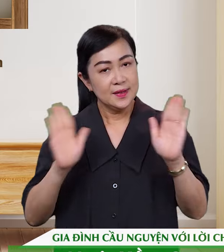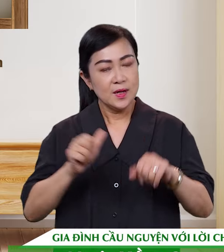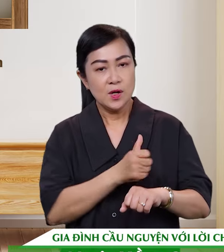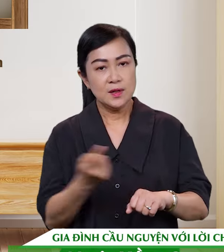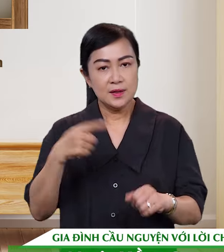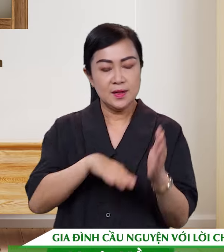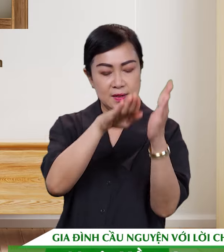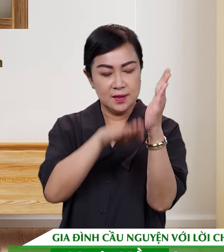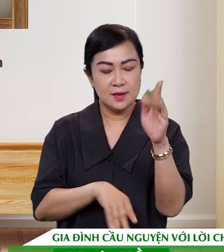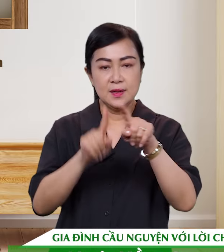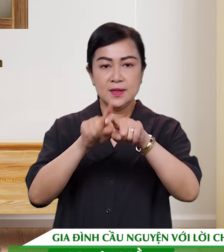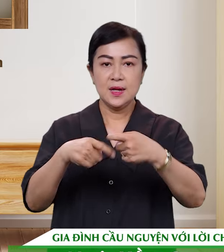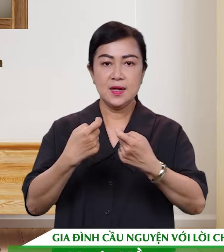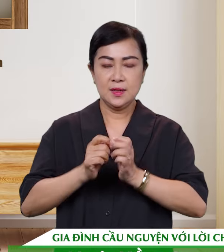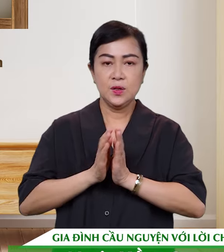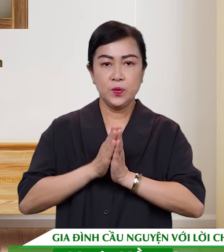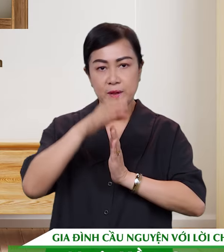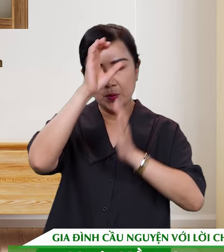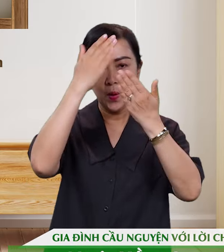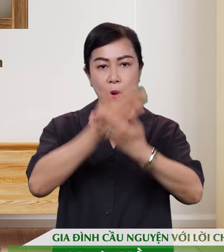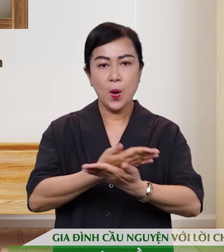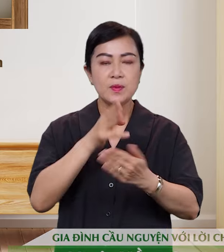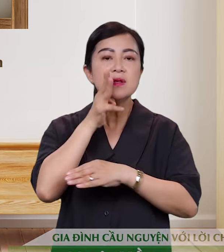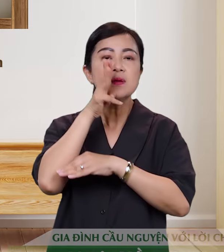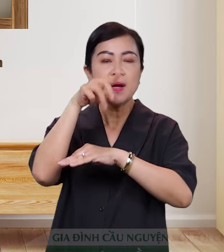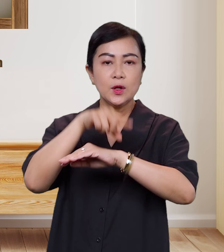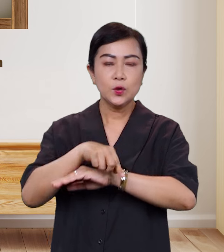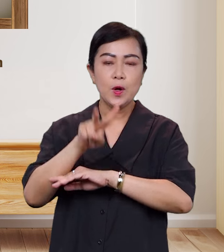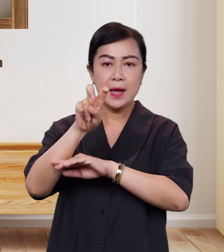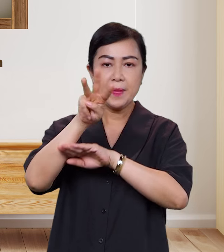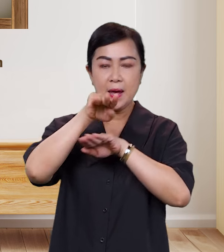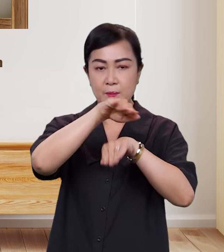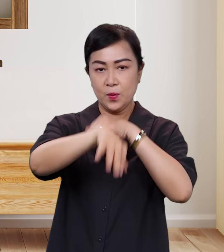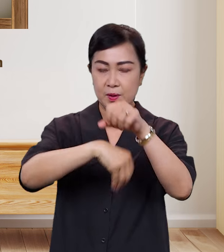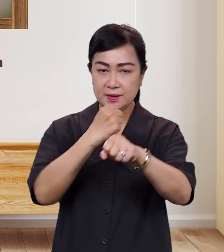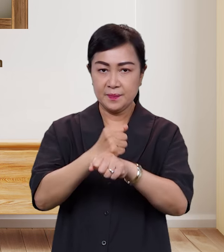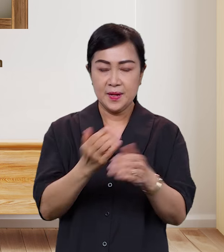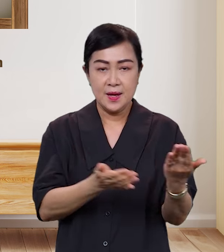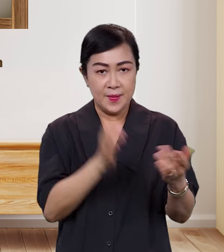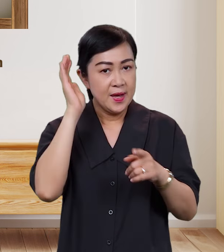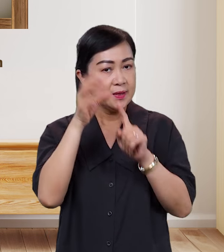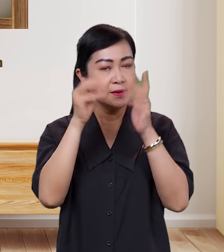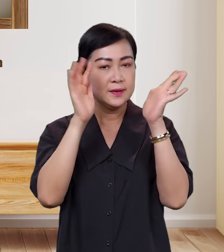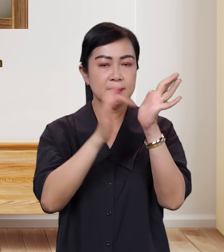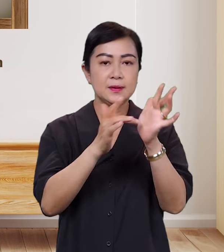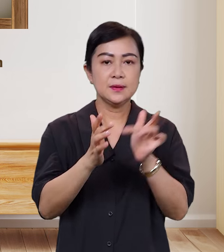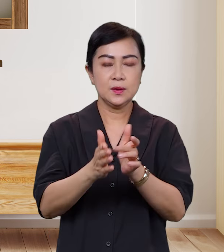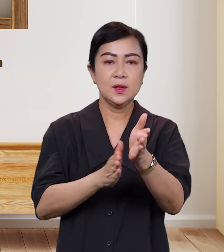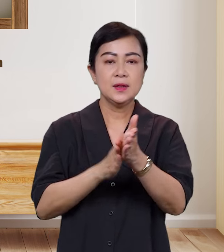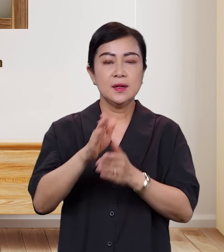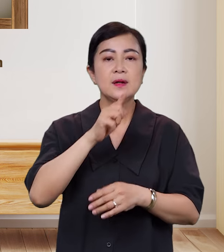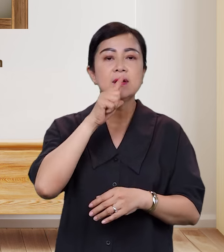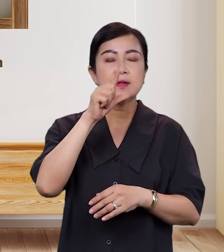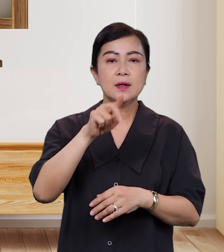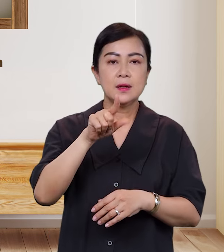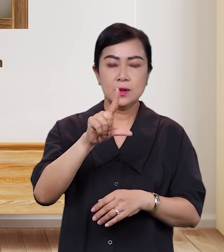Xin kính chào quý vị đến với chuyên mục Gia đình cầu nguyện với lời Chúa. Hôm nay thứ ba tuần 23 thường niên. Xin kính mời quý vị lắng nghe tin mừng Chúa